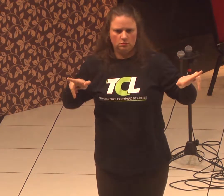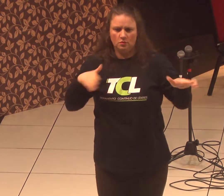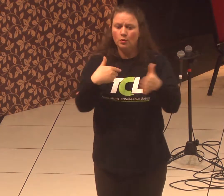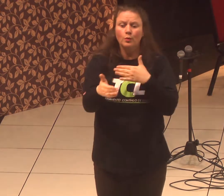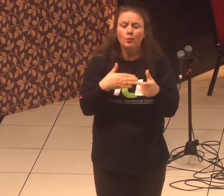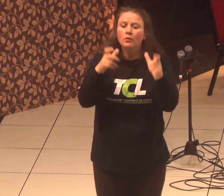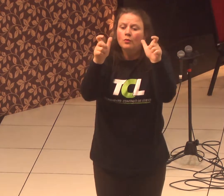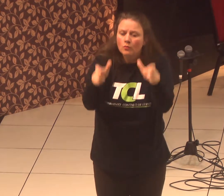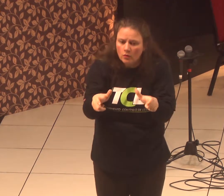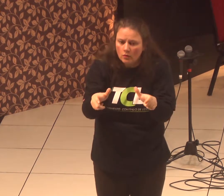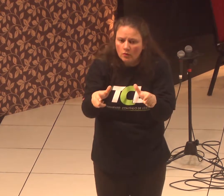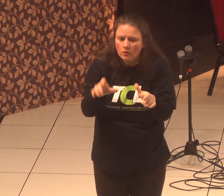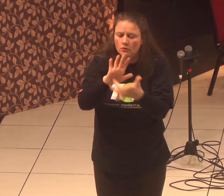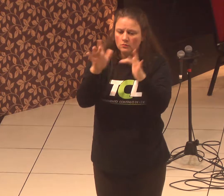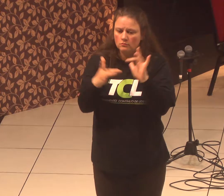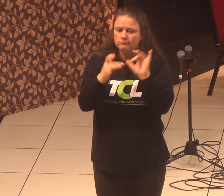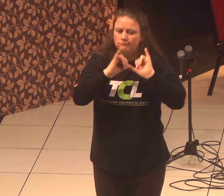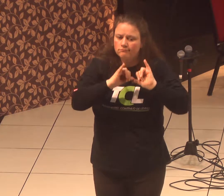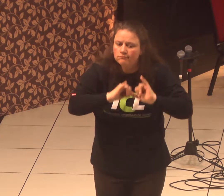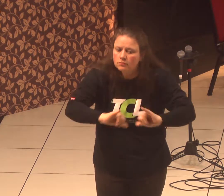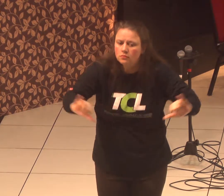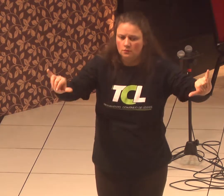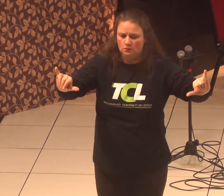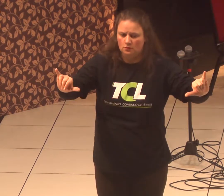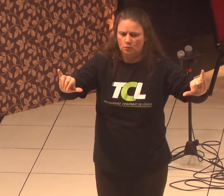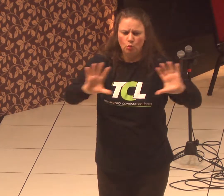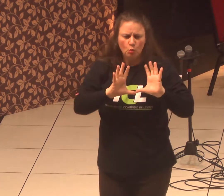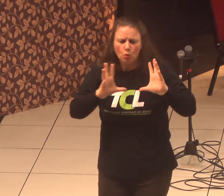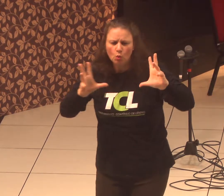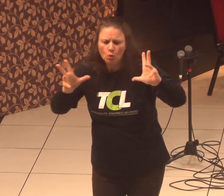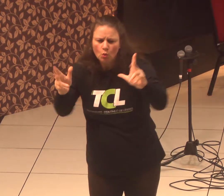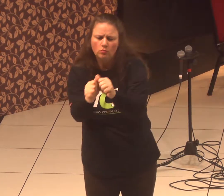E quando ele está dizendo por onde forem, é todo lugar que a gente vai.